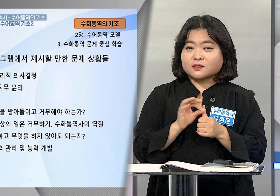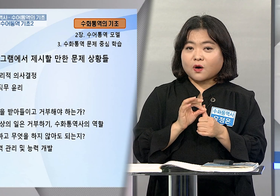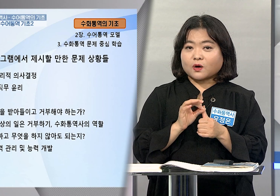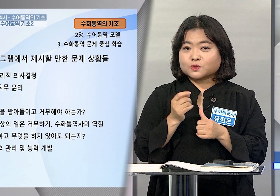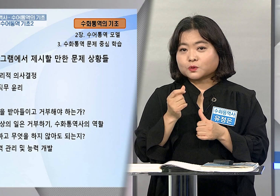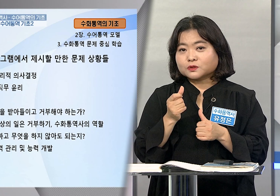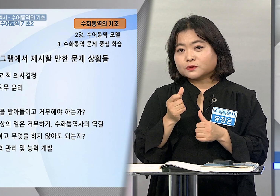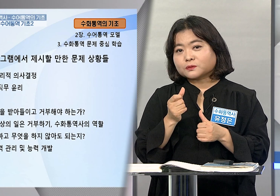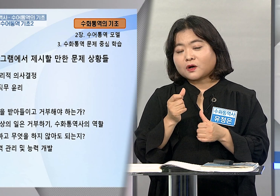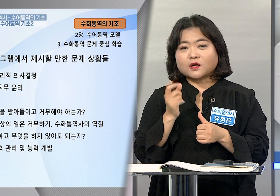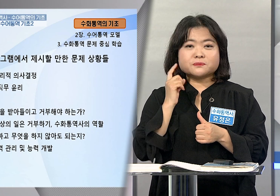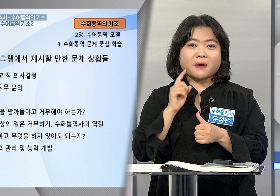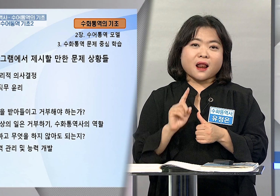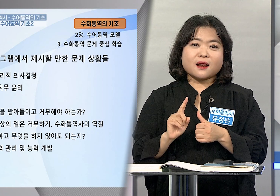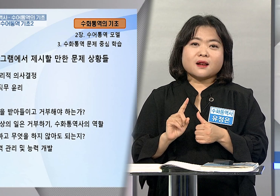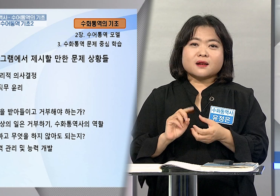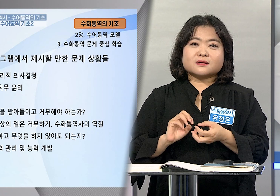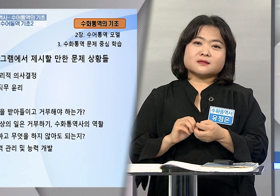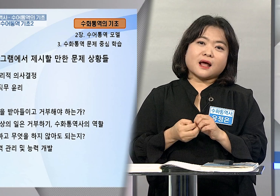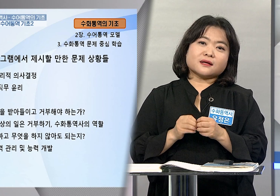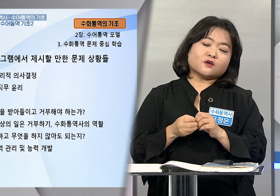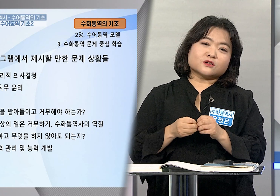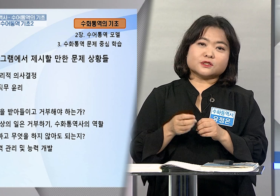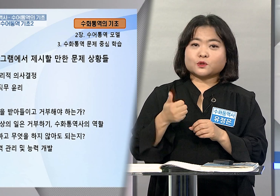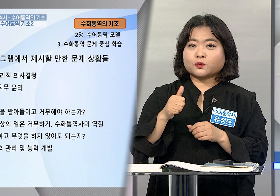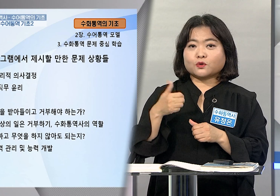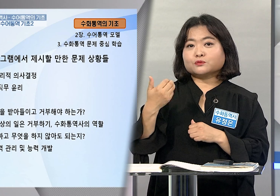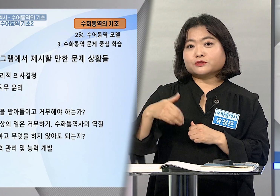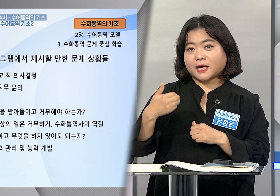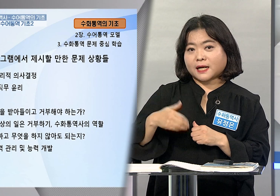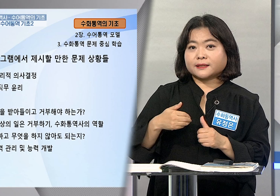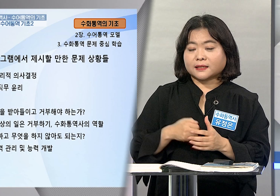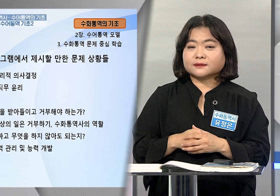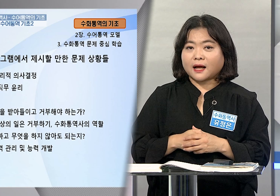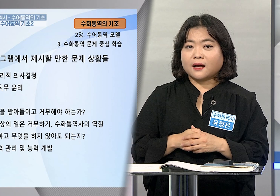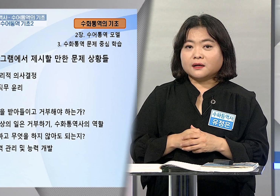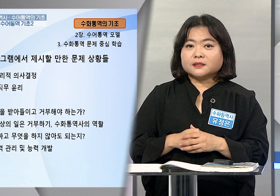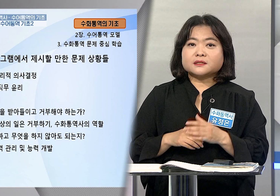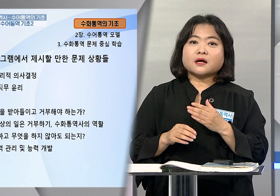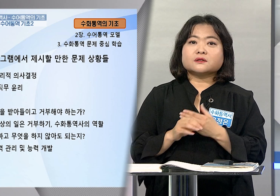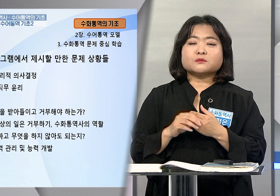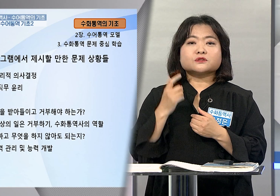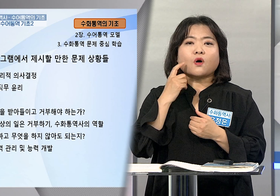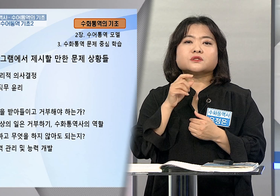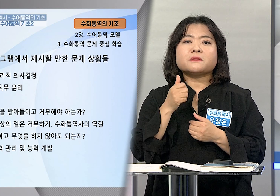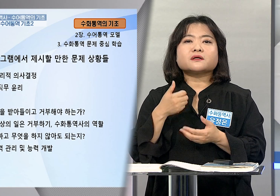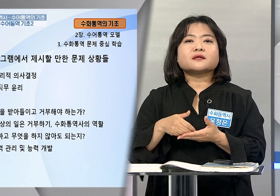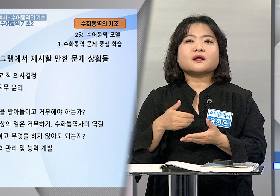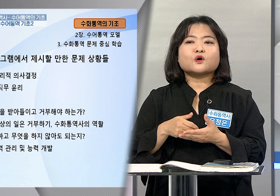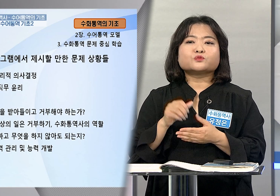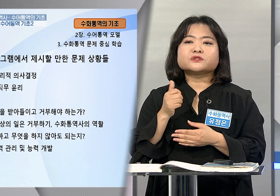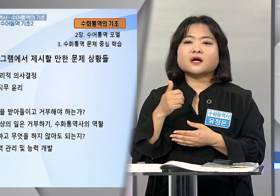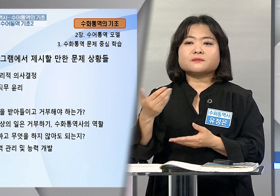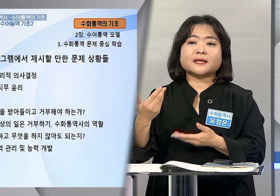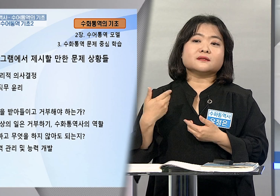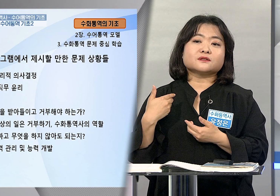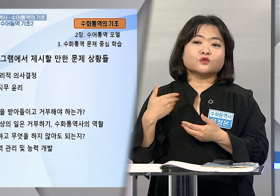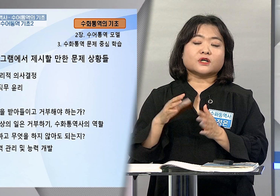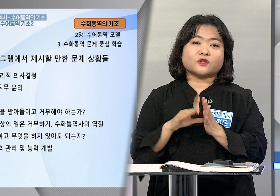대해서 조금 거짓말을 하는 거를 통역을 부탁을 한다든가. 자, 그러면 그럼 거짓말을 해달라고 부탁을 받는 경우가